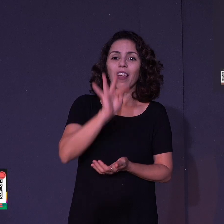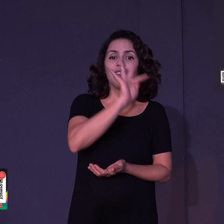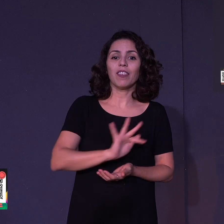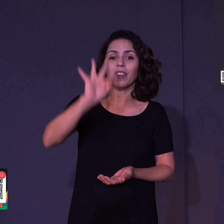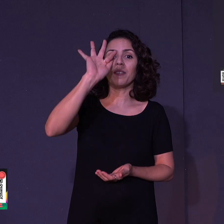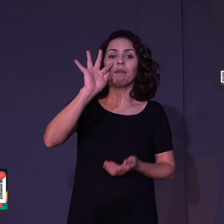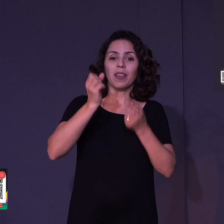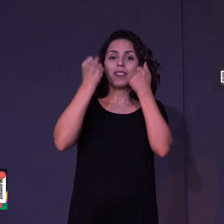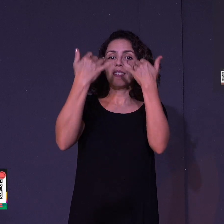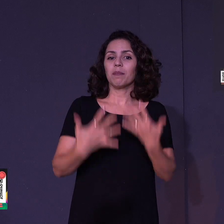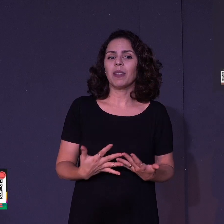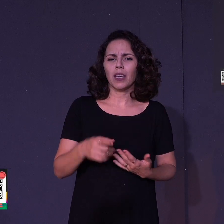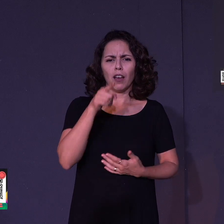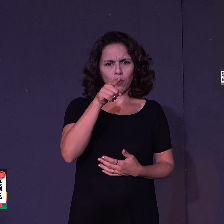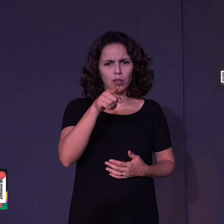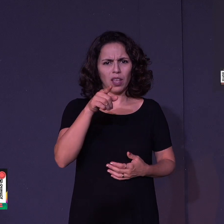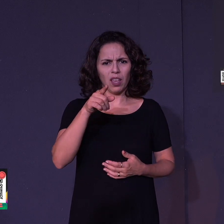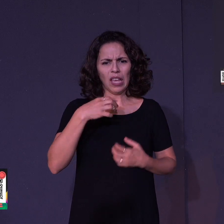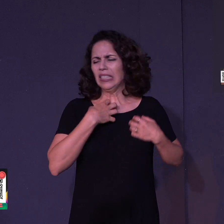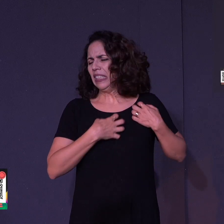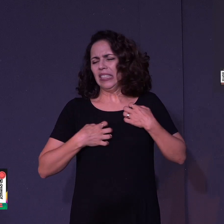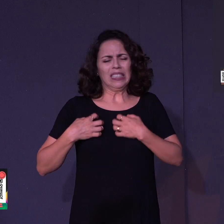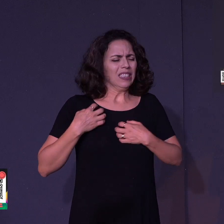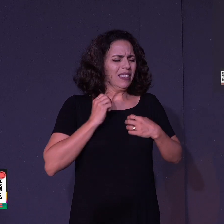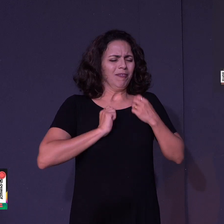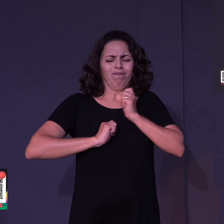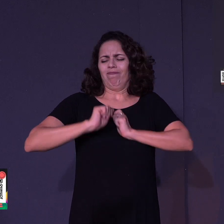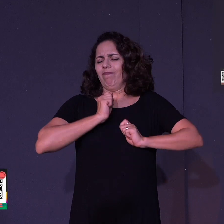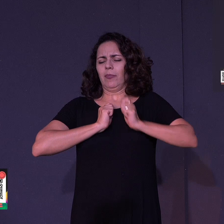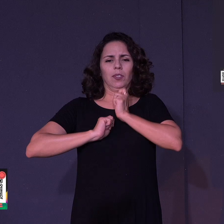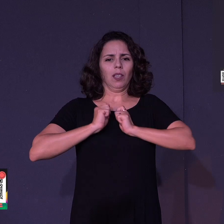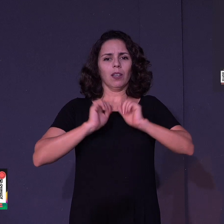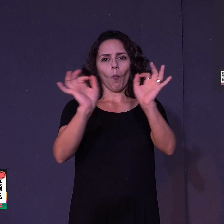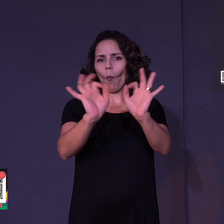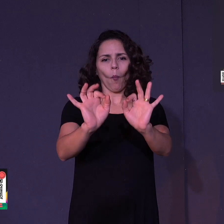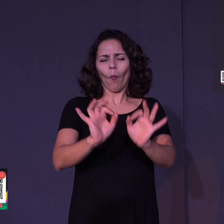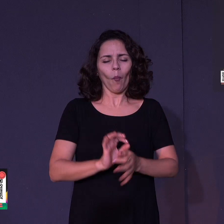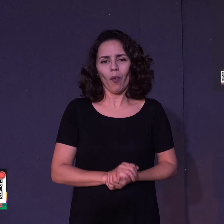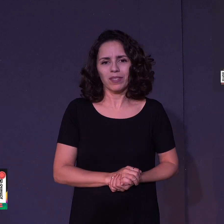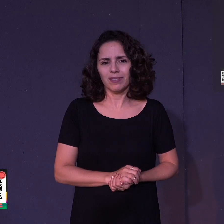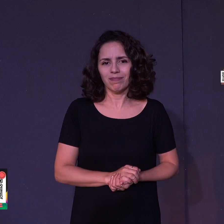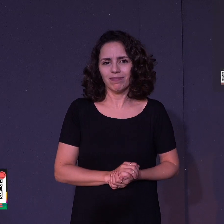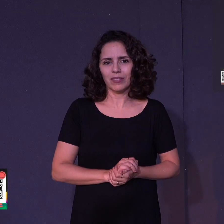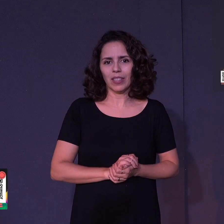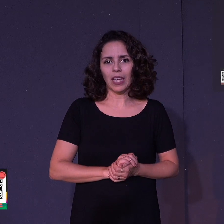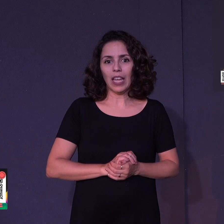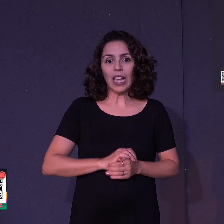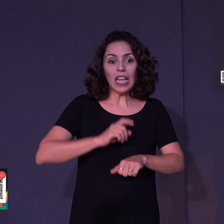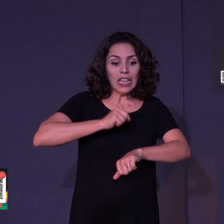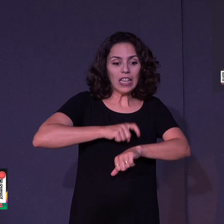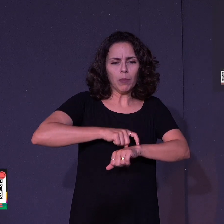andem ansiosos por coisa alguma, mas em tudo, pela oração, súplicas e com ações de